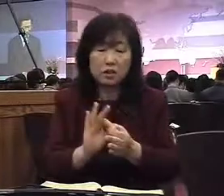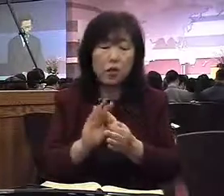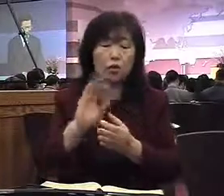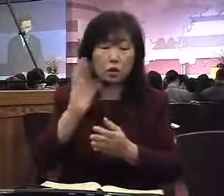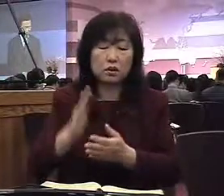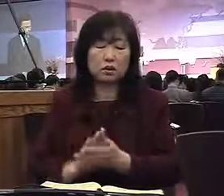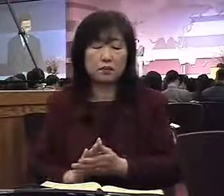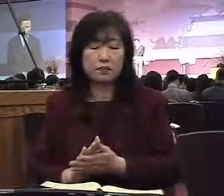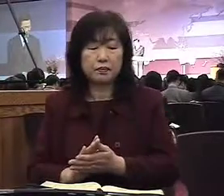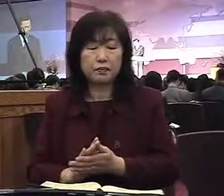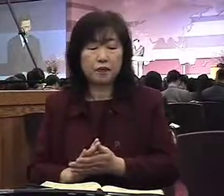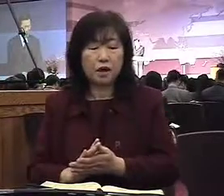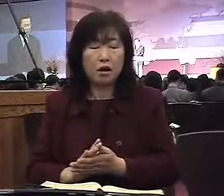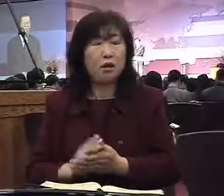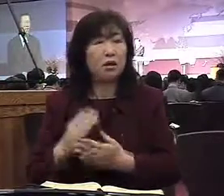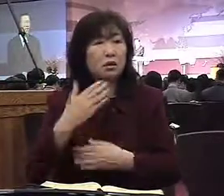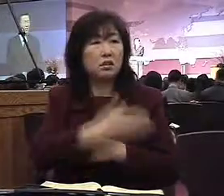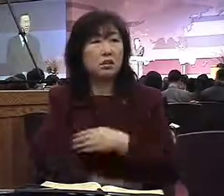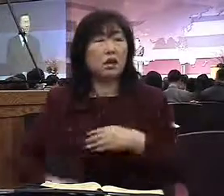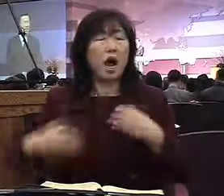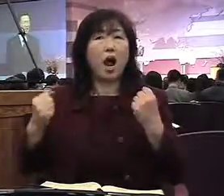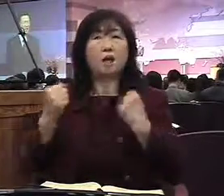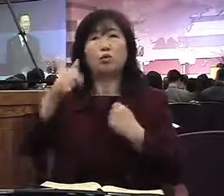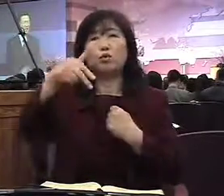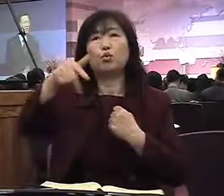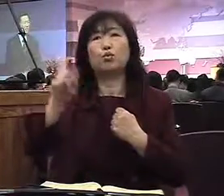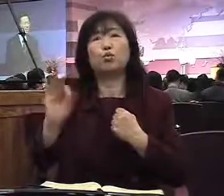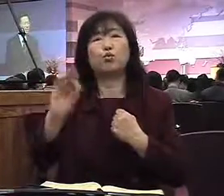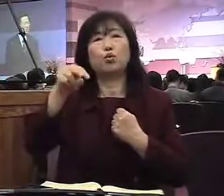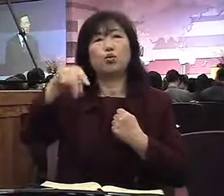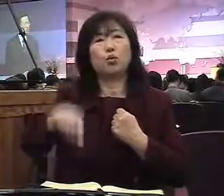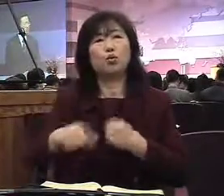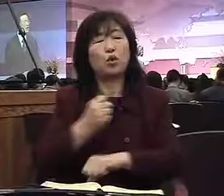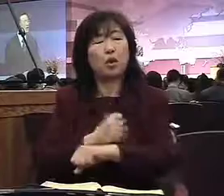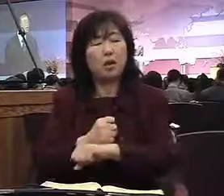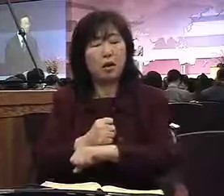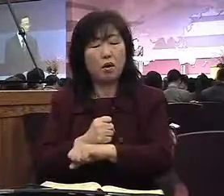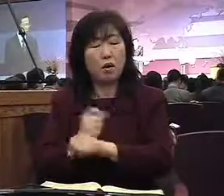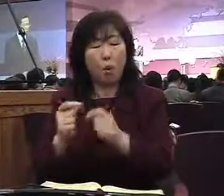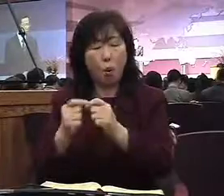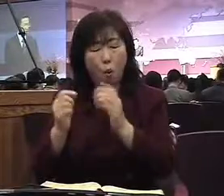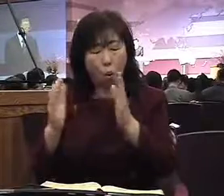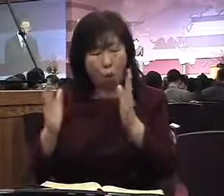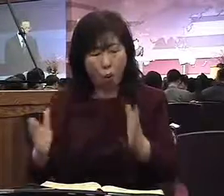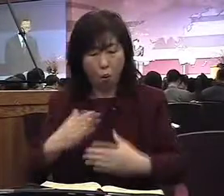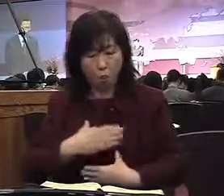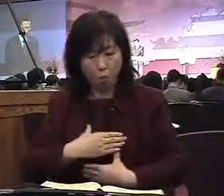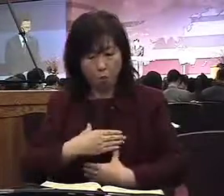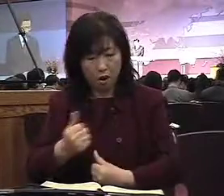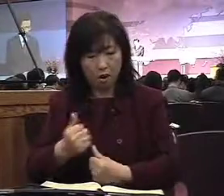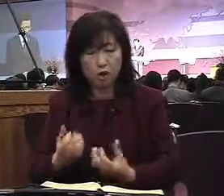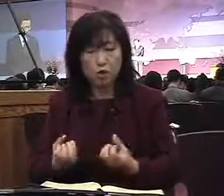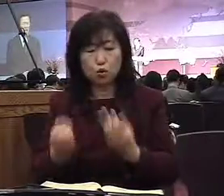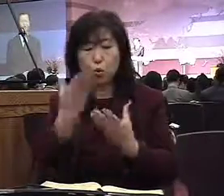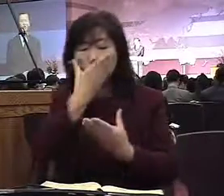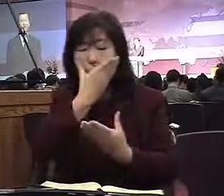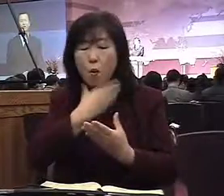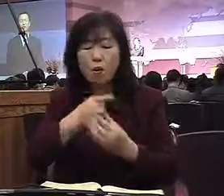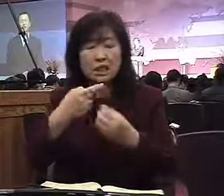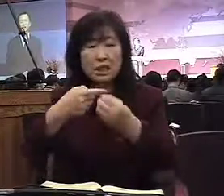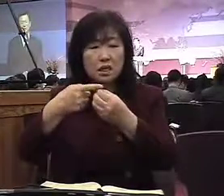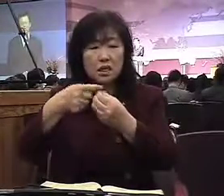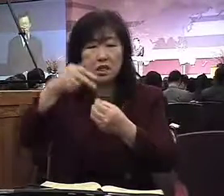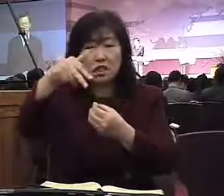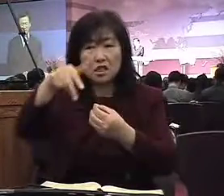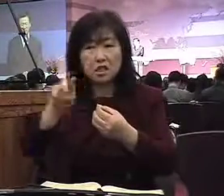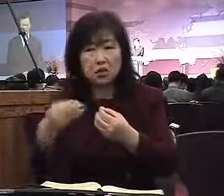보면 장수하여 많은 해를 누리게 한다 그랬는데 이렇게 장수와 평강의 축복은 1절에 나옵니다. 나의